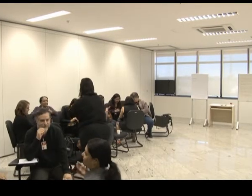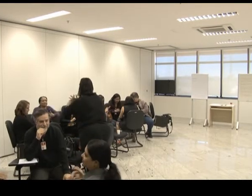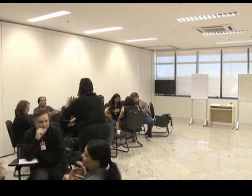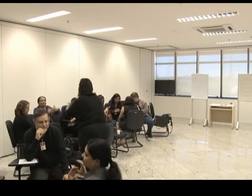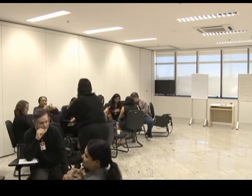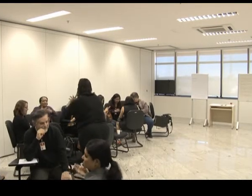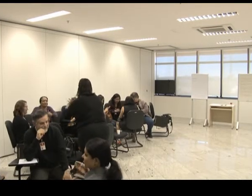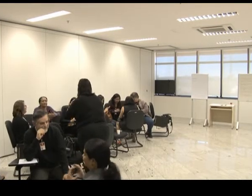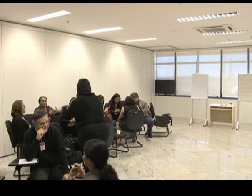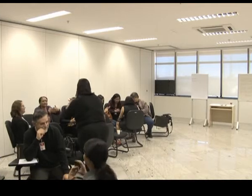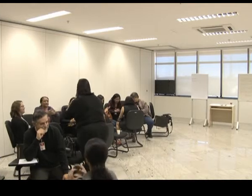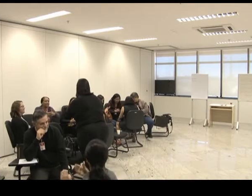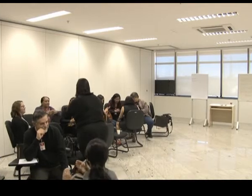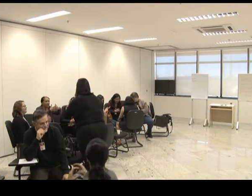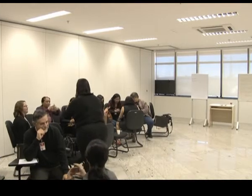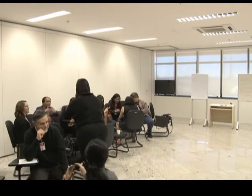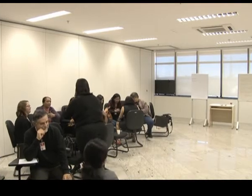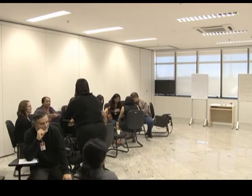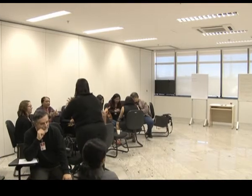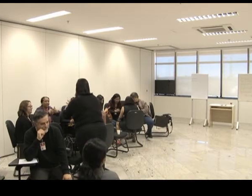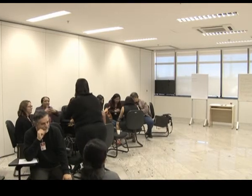Isso. Para fora.